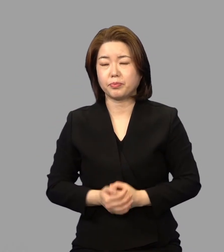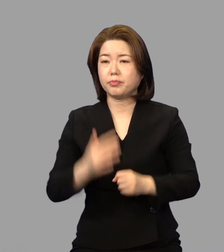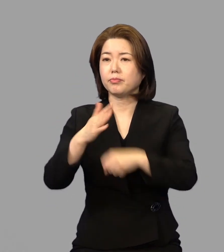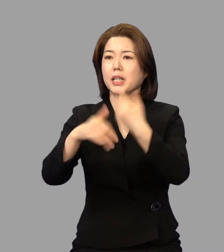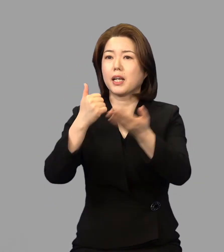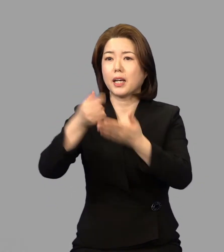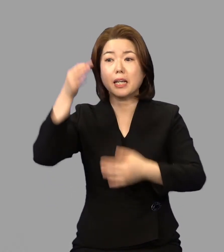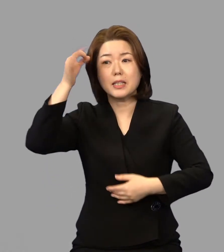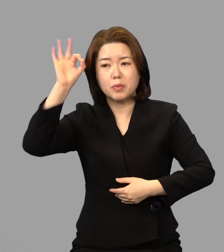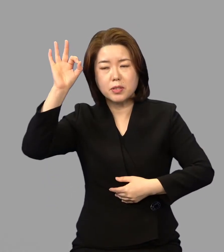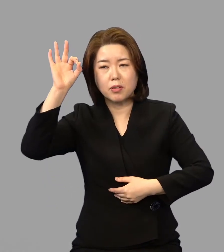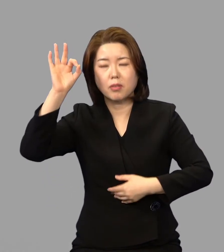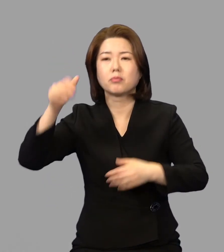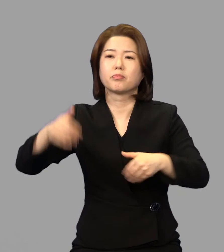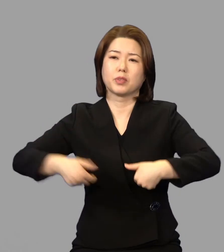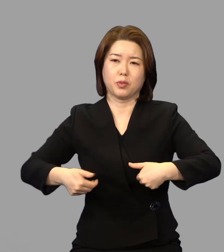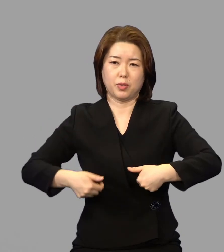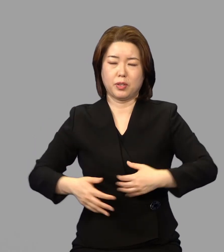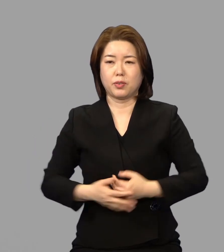하나님의 인정이 있어야 돼요.